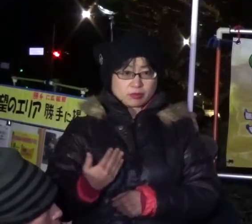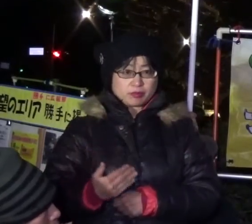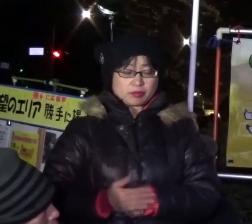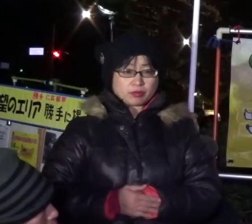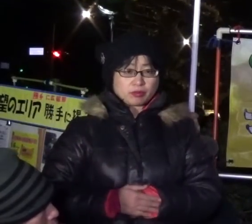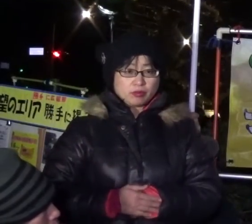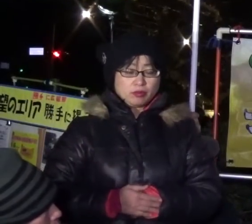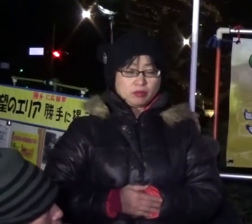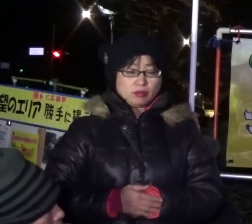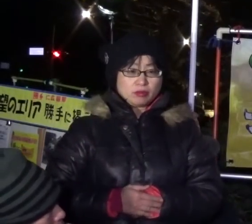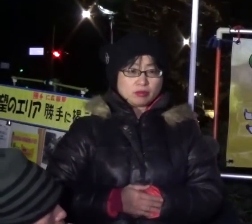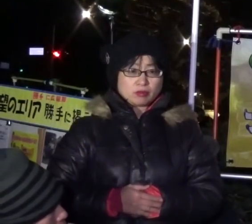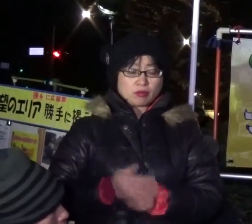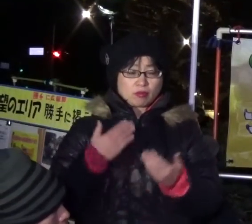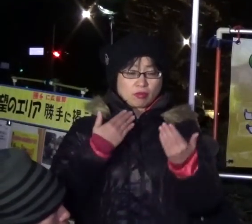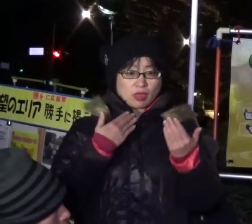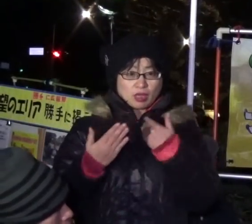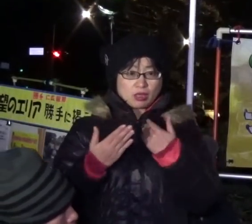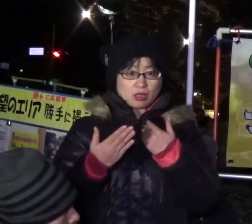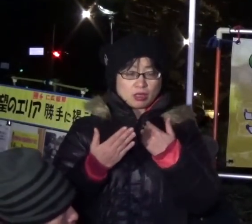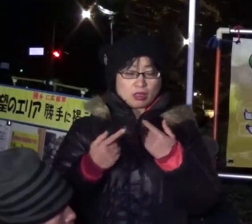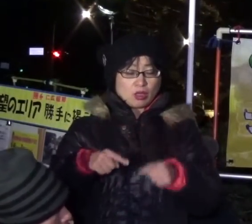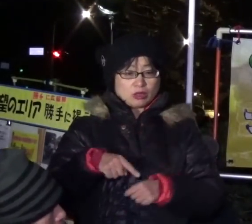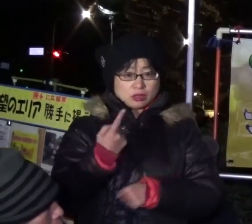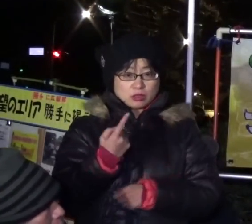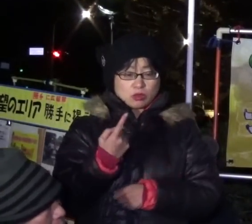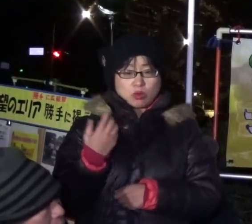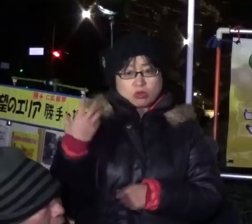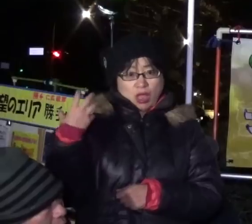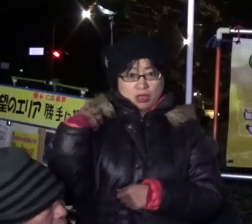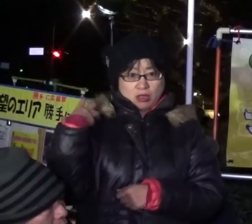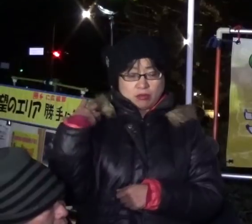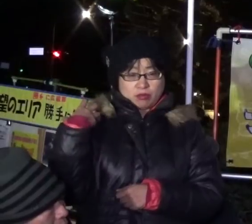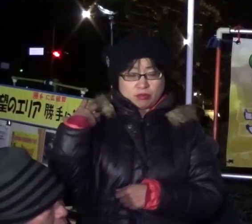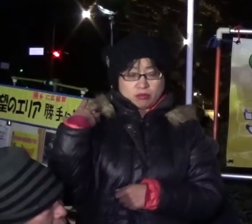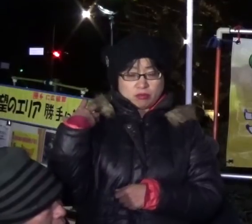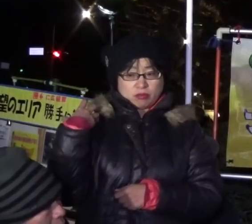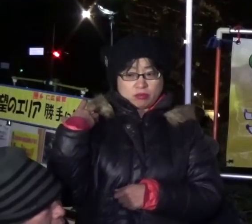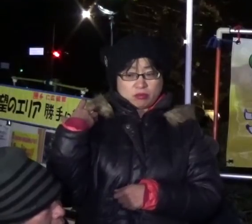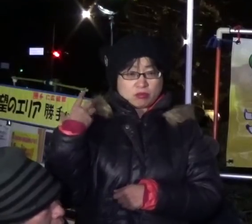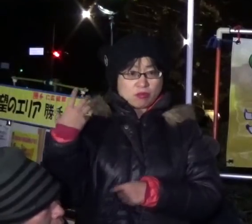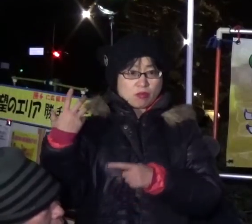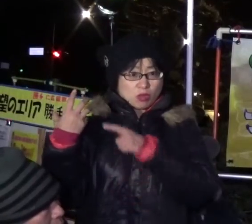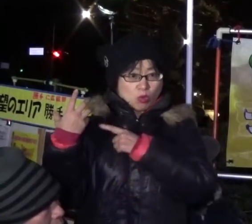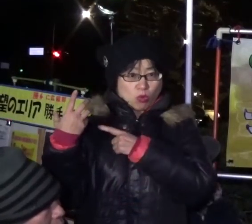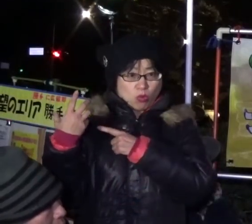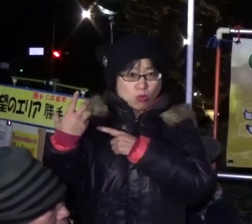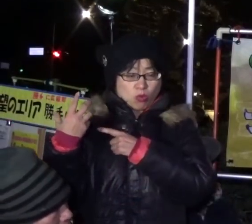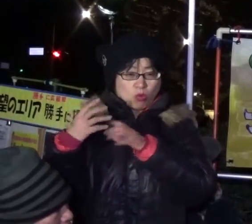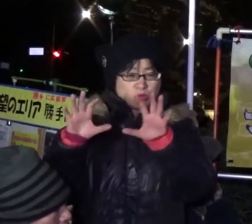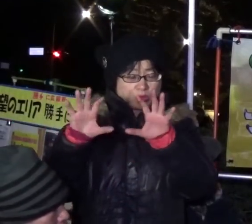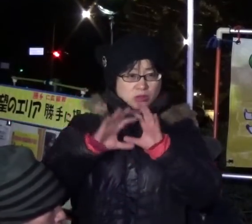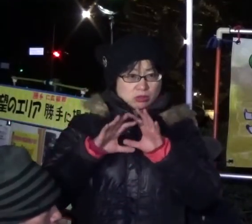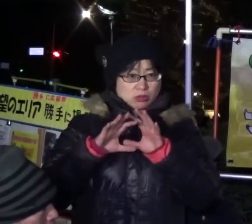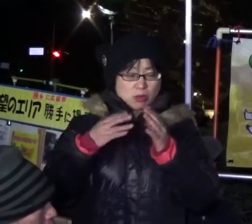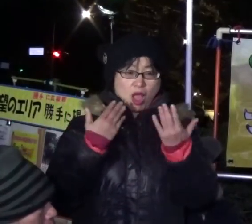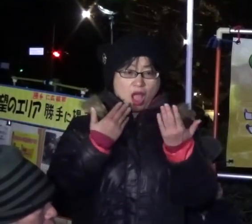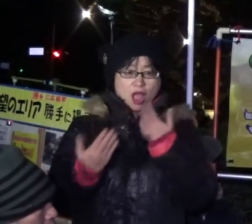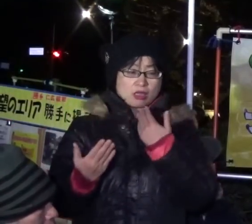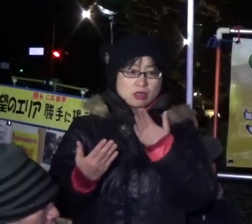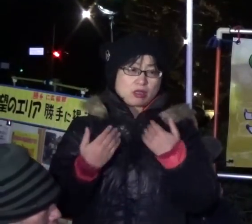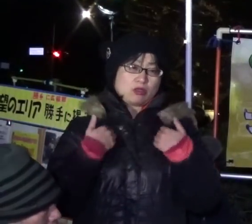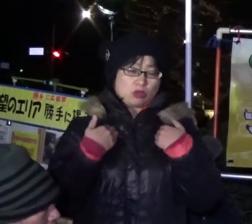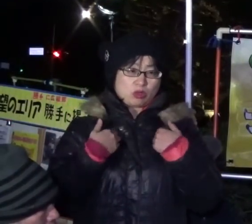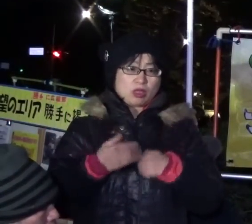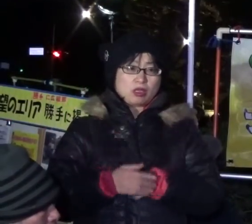しっかりもっと明確に原発事故の、責任、損害の規模を明確しなきゃいけないませんし、